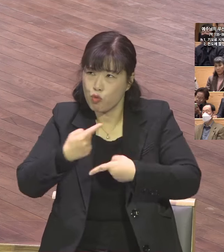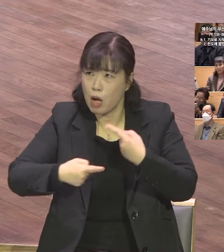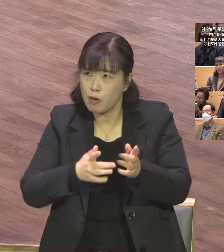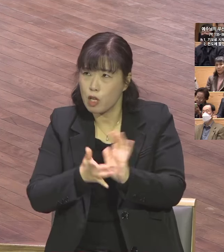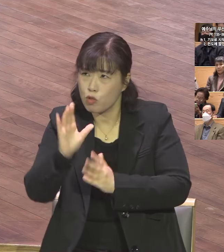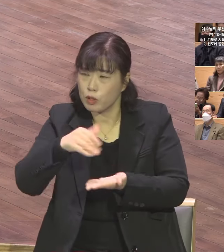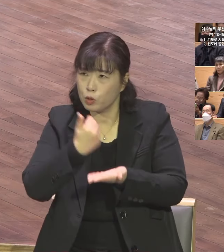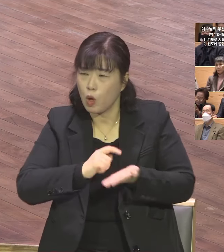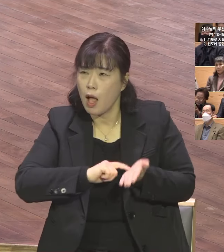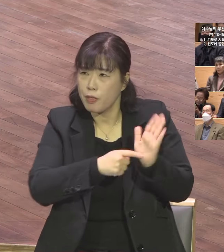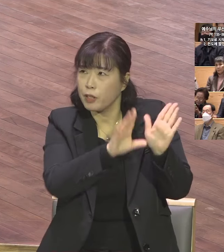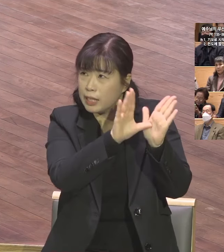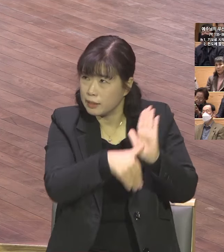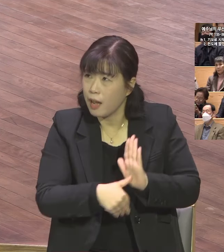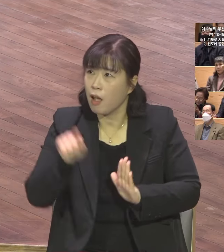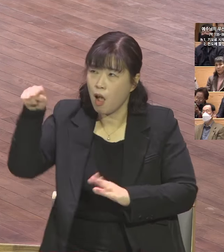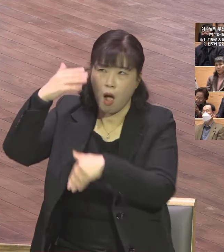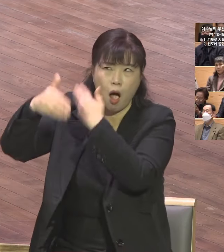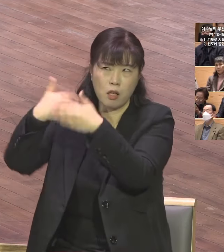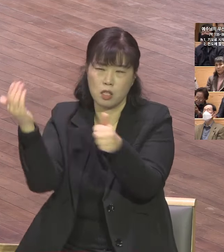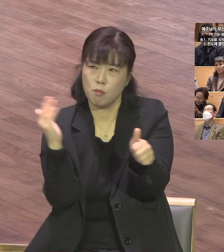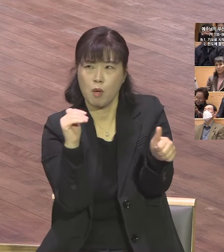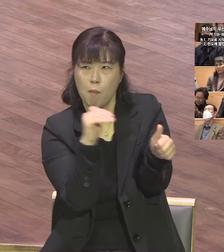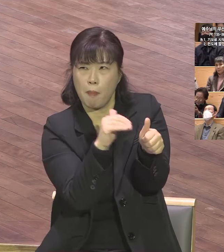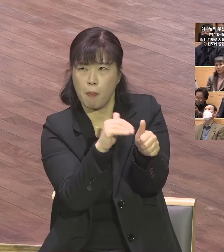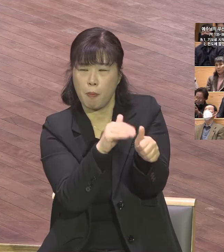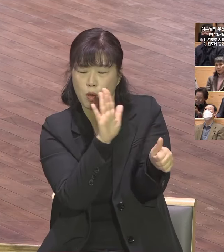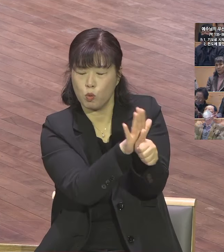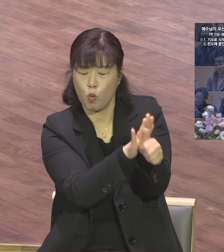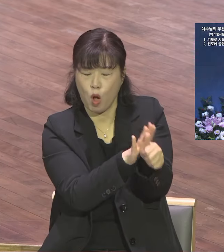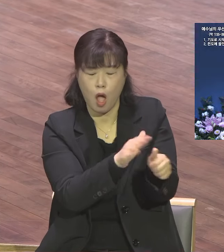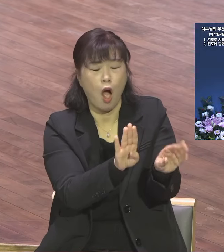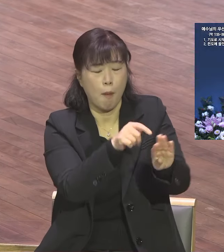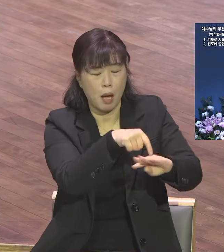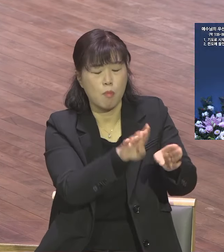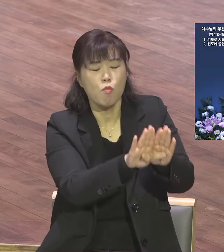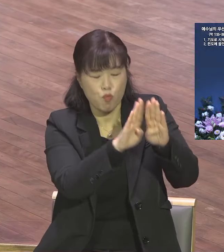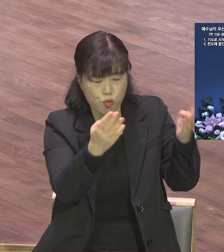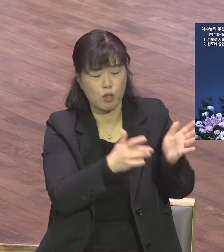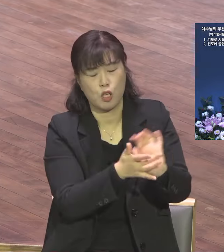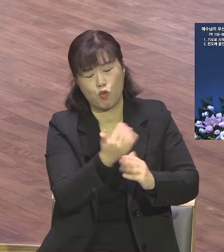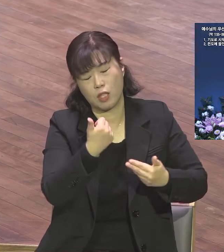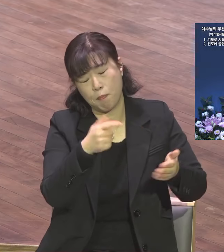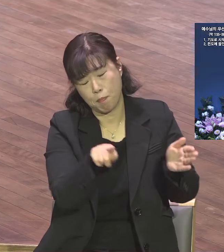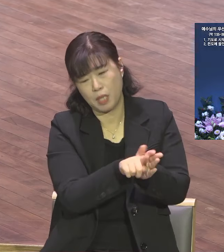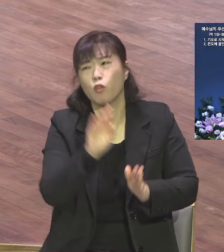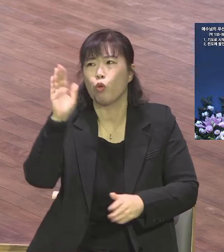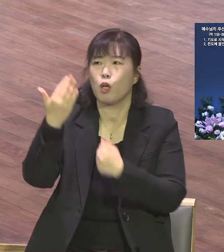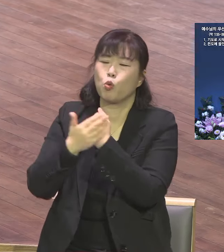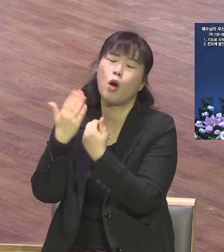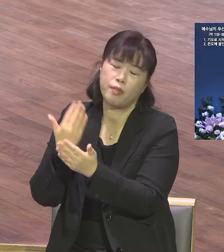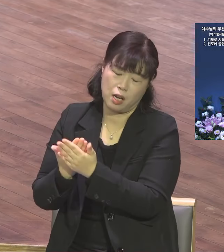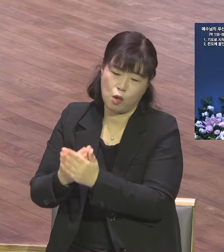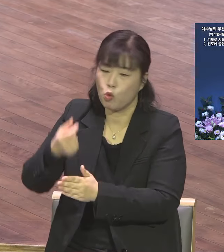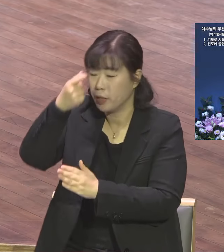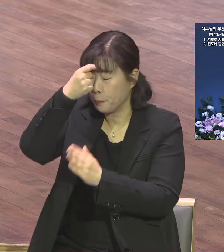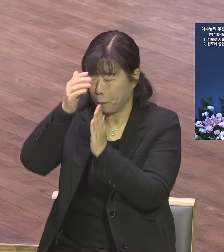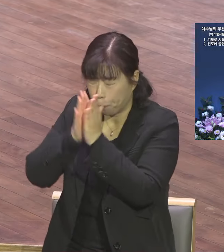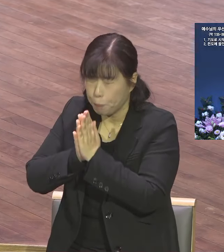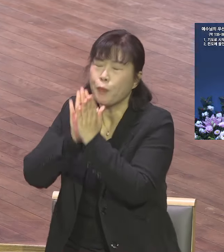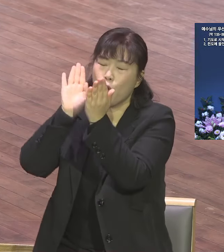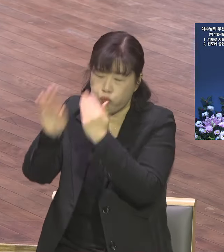그게 중보기도 최고의 기도거든요. 생명구원기도. 그래서 전도는 하는 게 아니에요. 되어지는